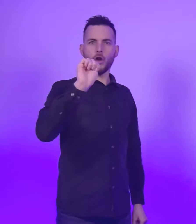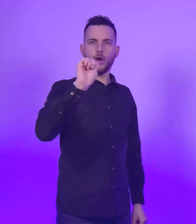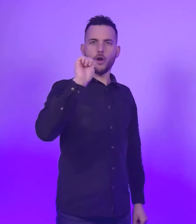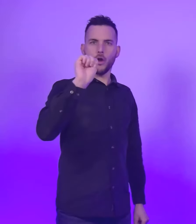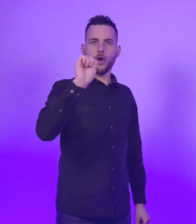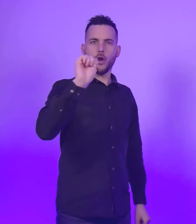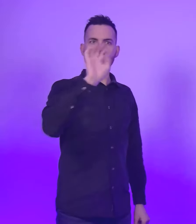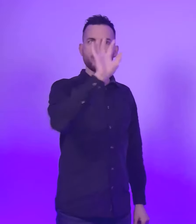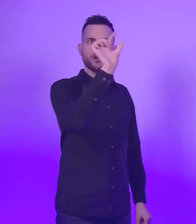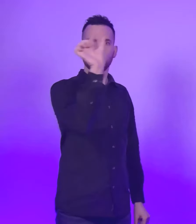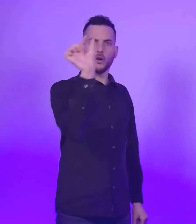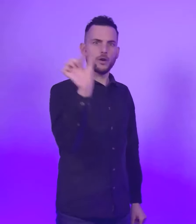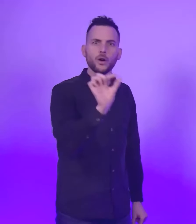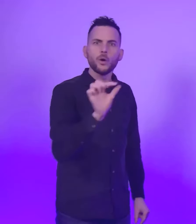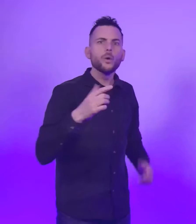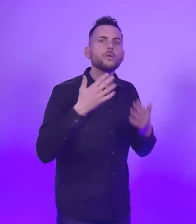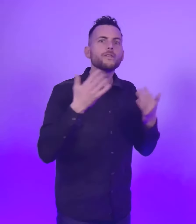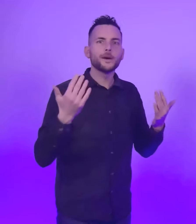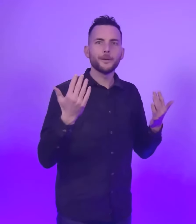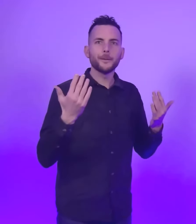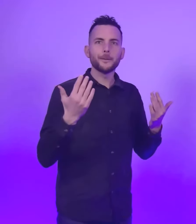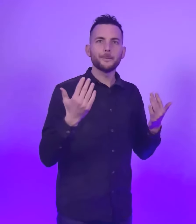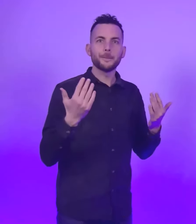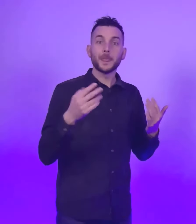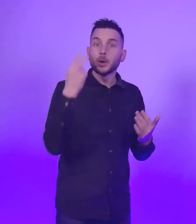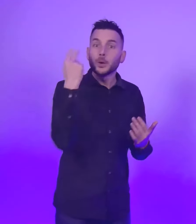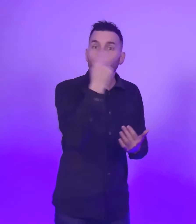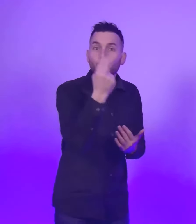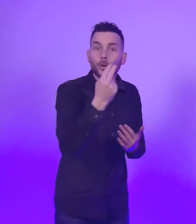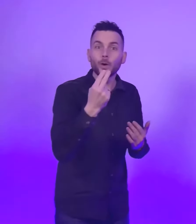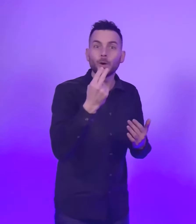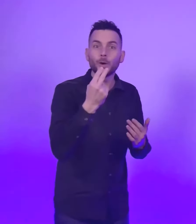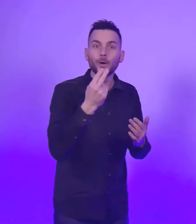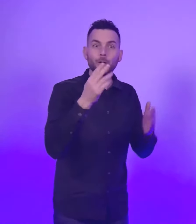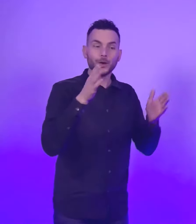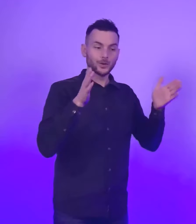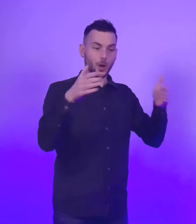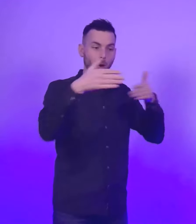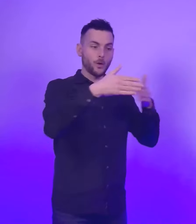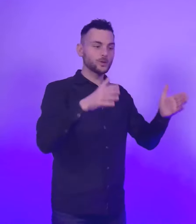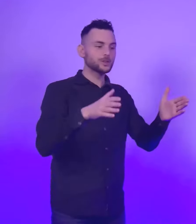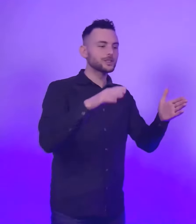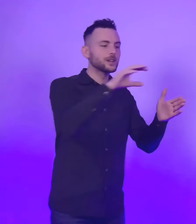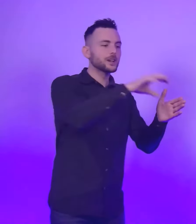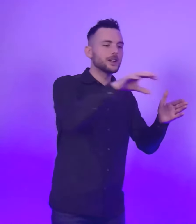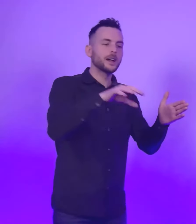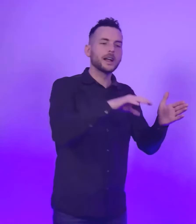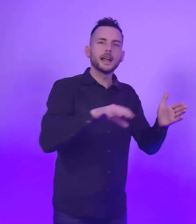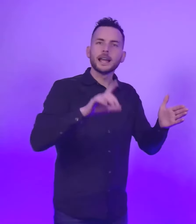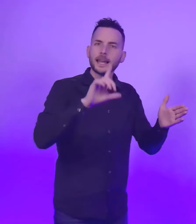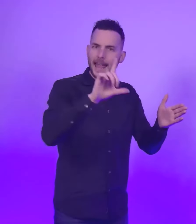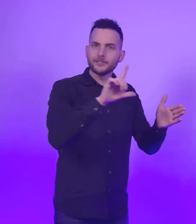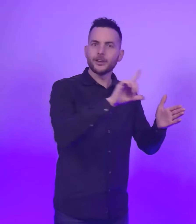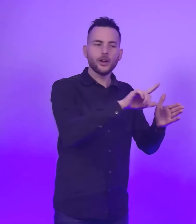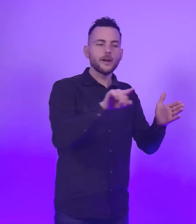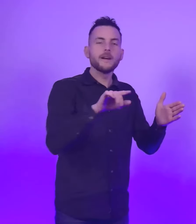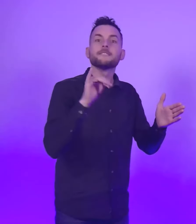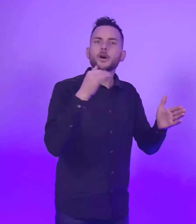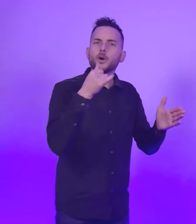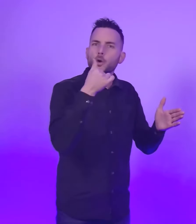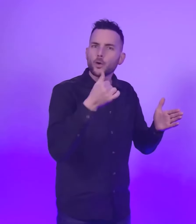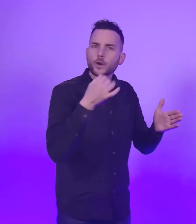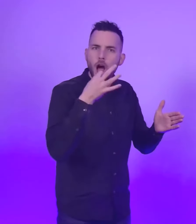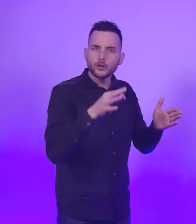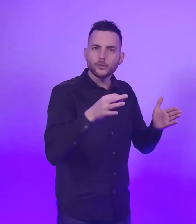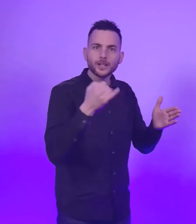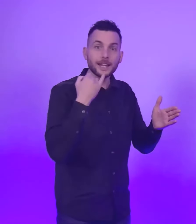Zo e ook wel. Oh. Zoek op de doos de letter welke jullie denken dat het goede antwoord is. En